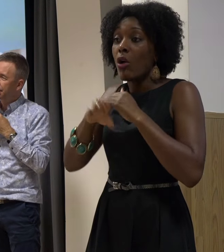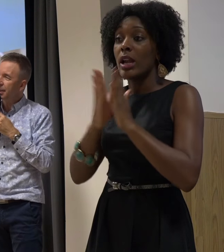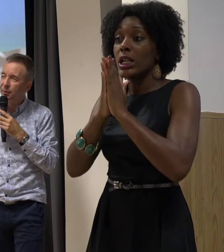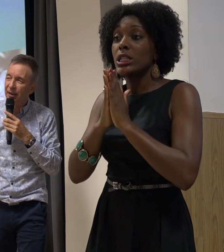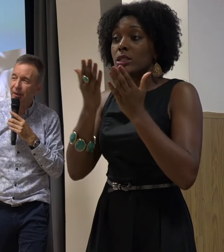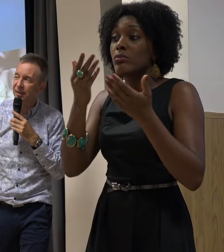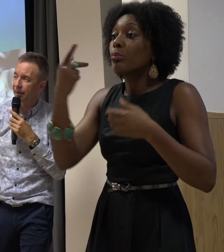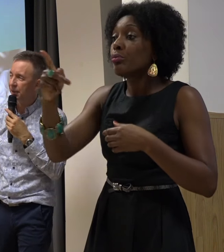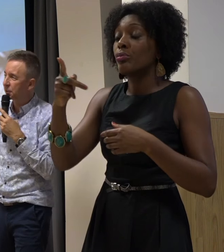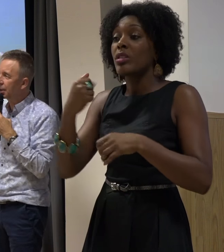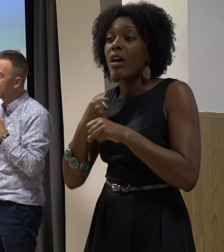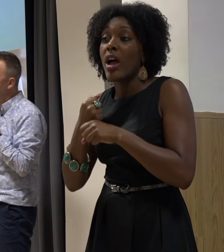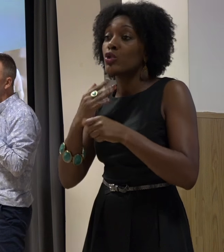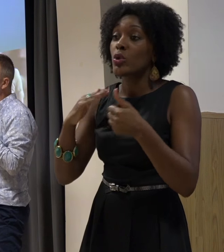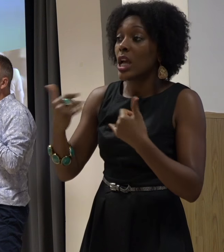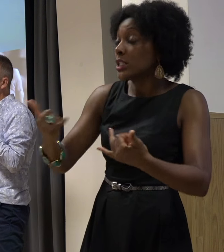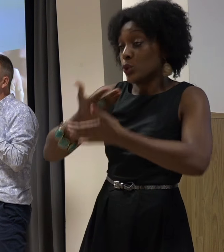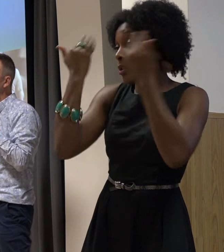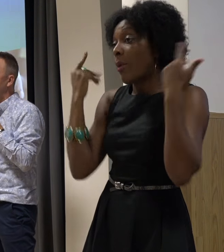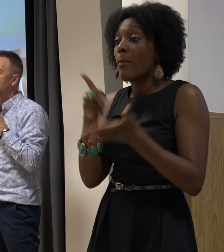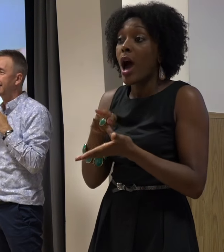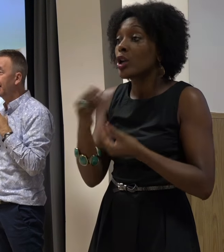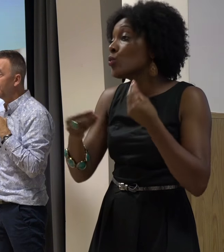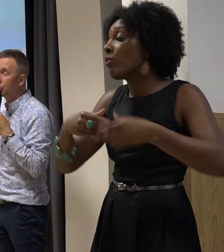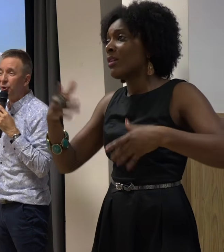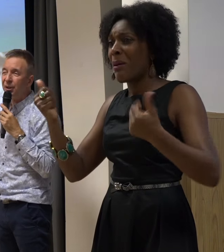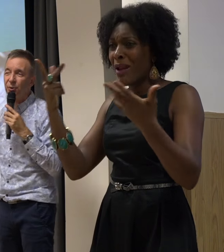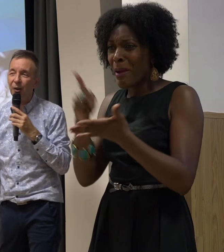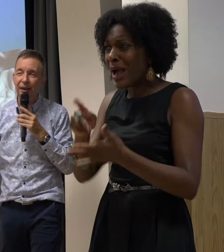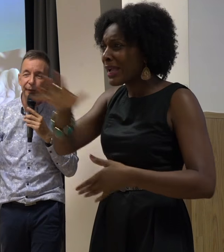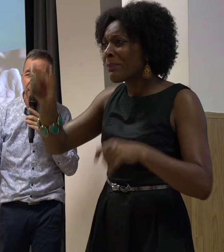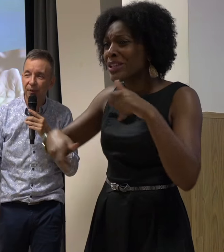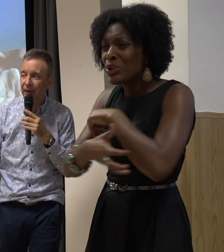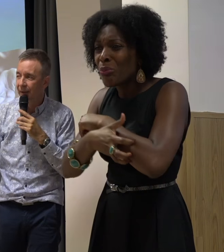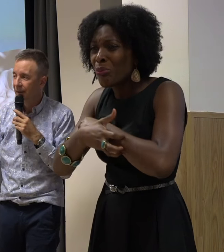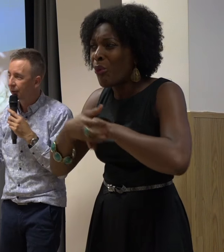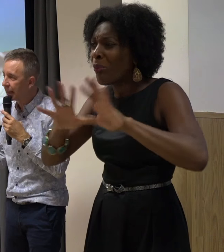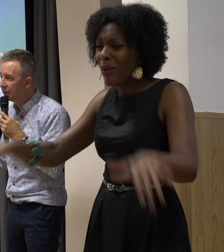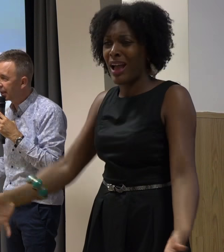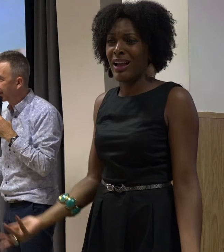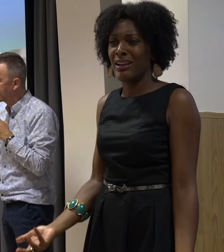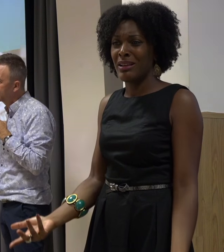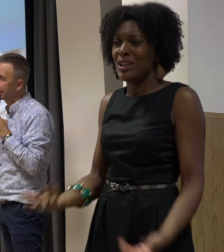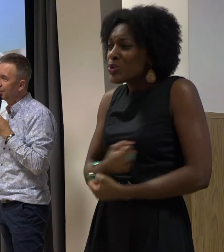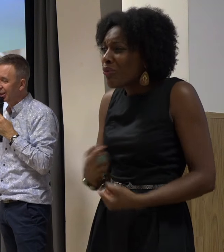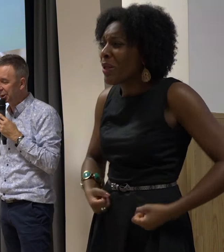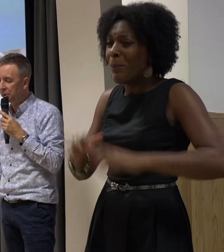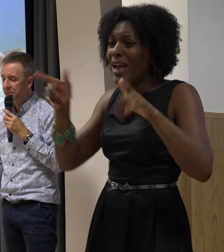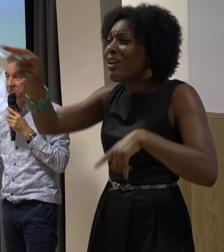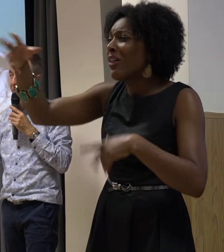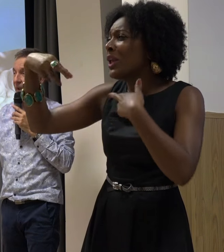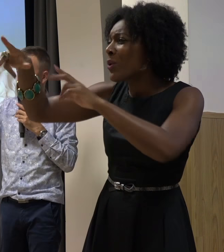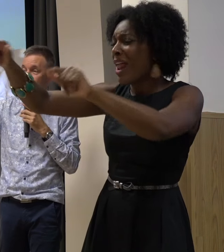Je ne sais pas si vous avez un service social. Ici, sur Paris, il y a tellement de gens qui sont dans la difficulté, dans la misère, qui traînent dans les